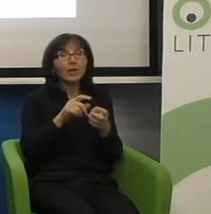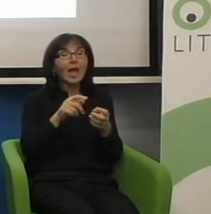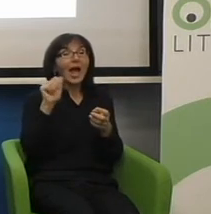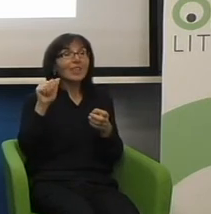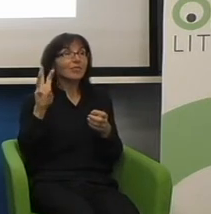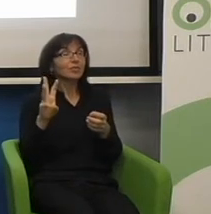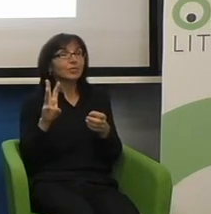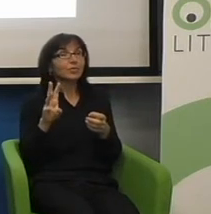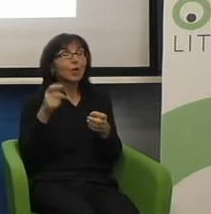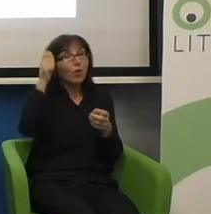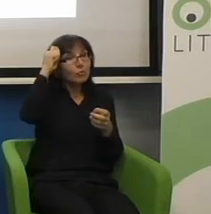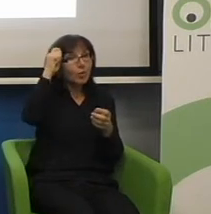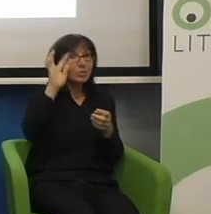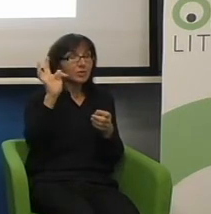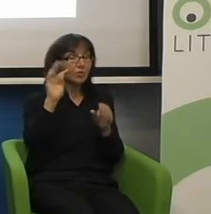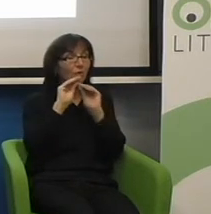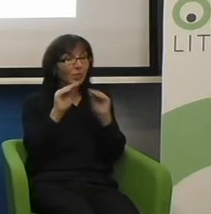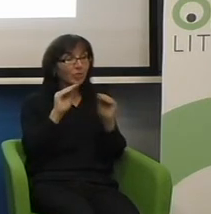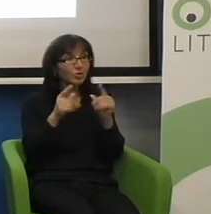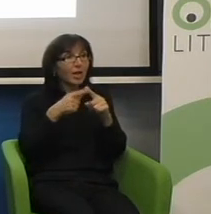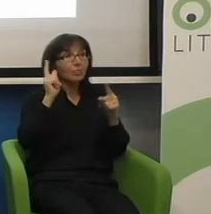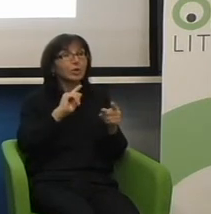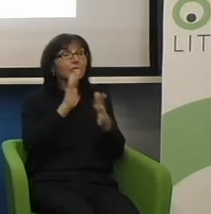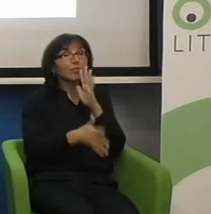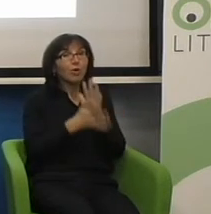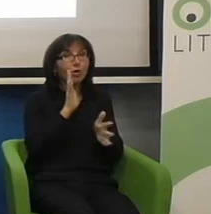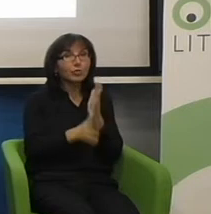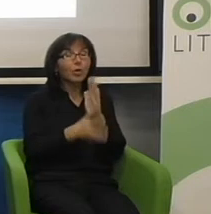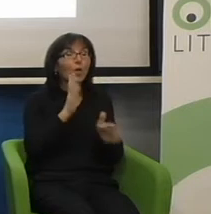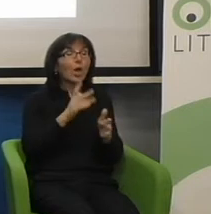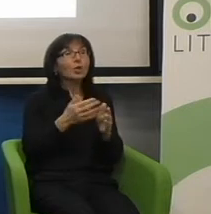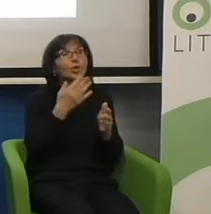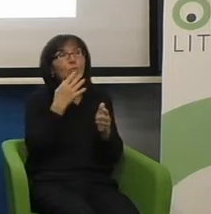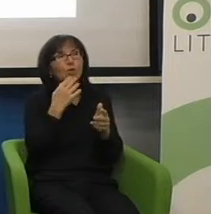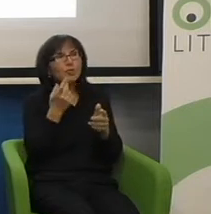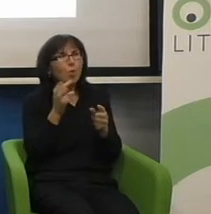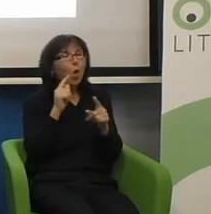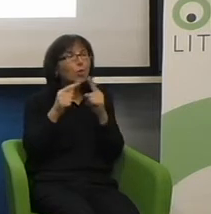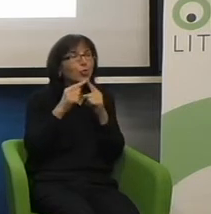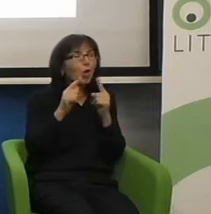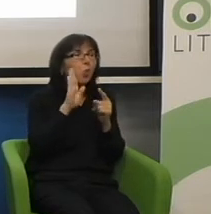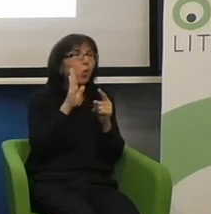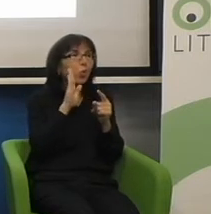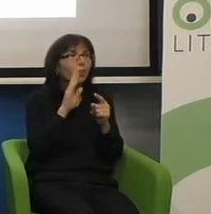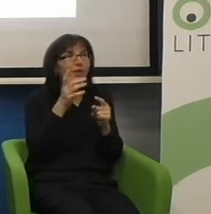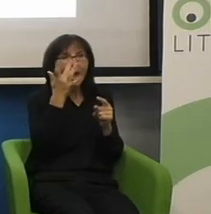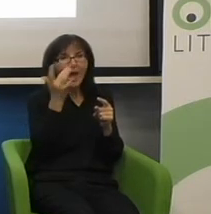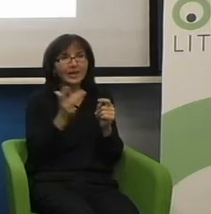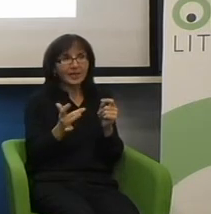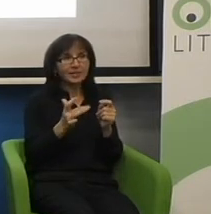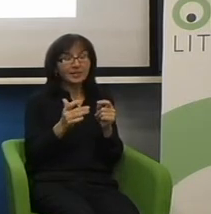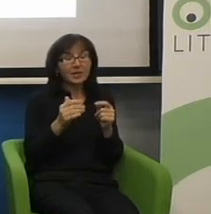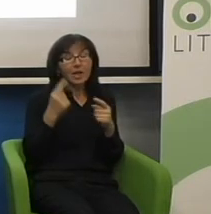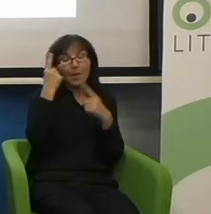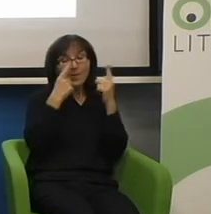przed wojną, i wspomina go jako człowieka, który zaciągał po rosyjsku, także prawdopodobnie jest to ta sama postać. Ciekawe, ona